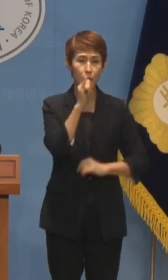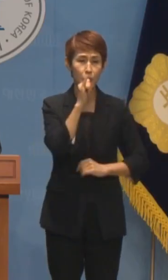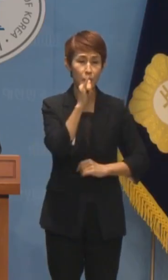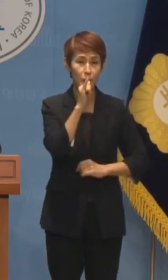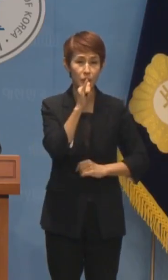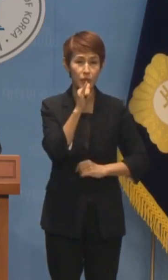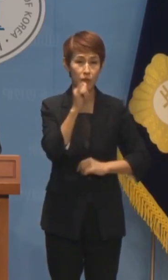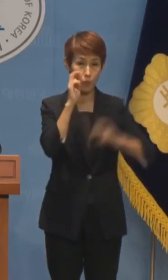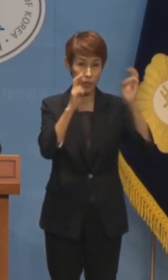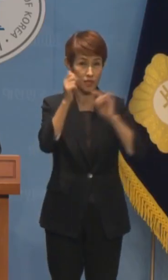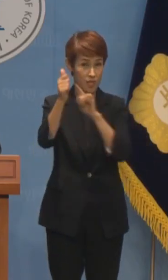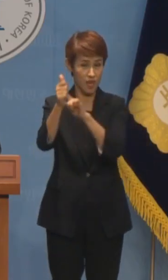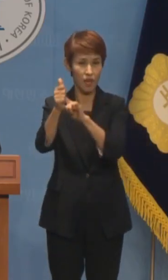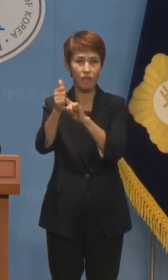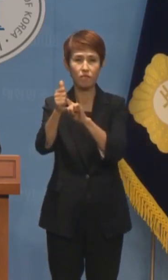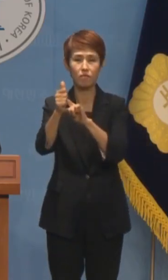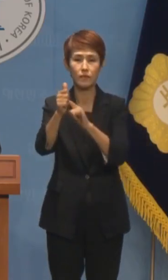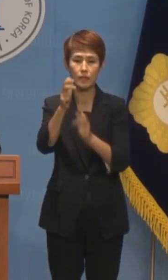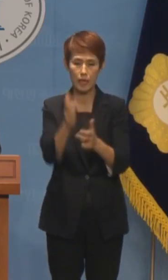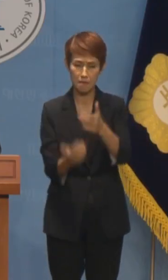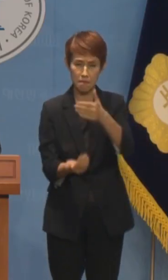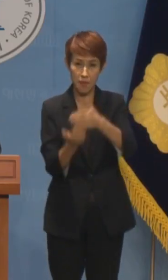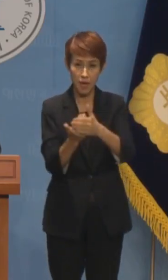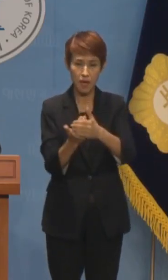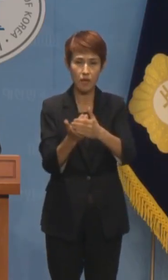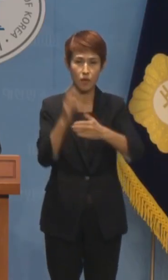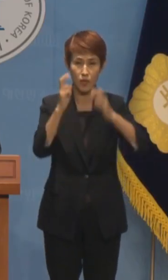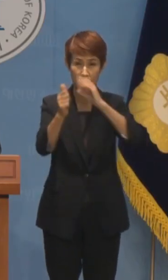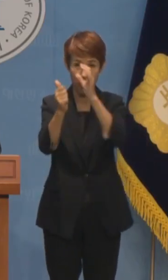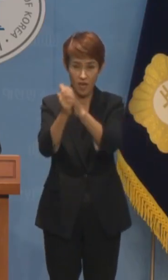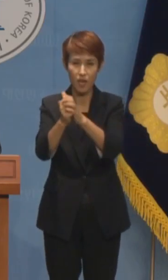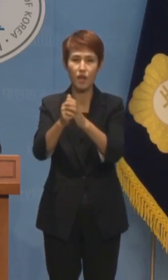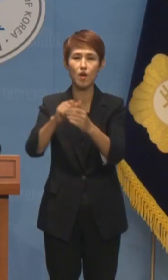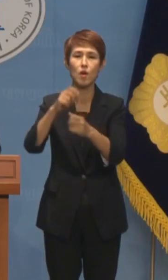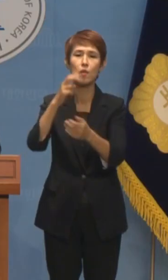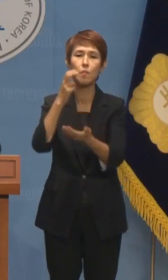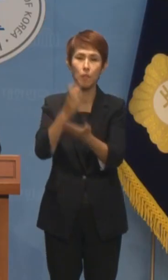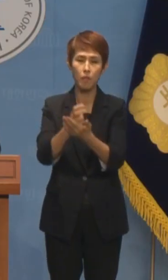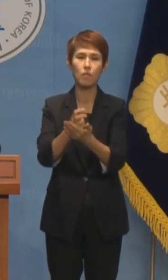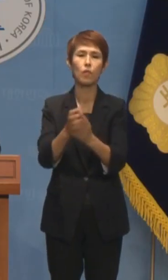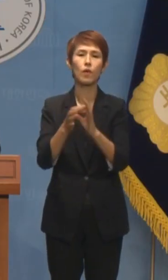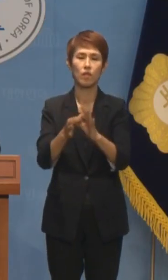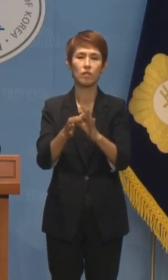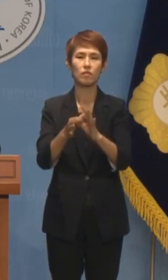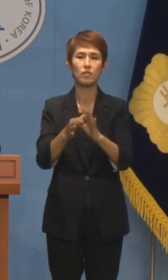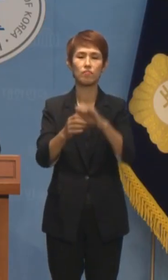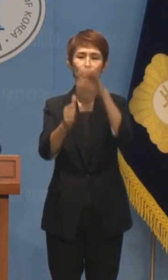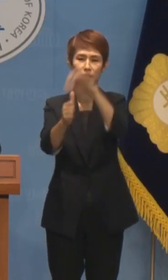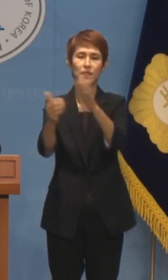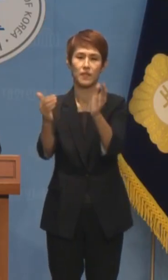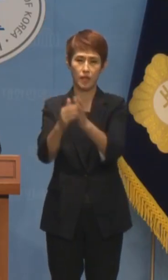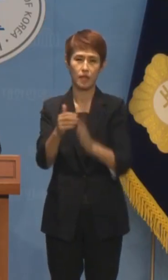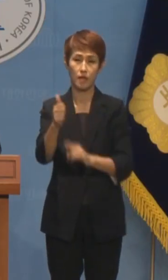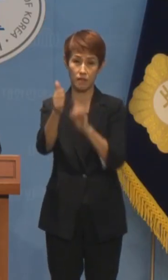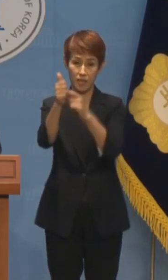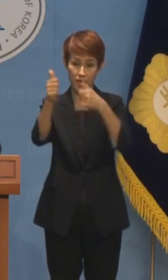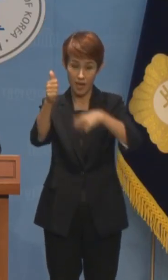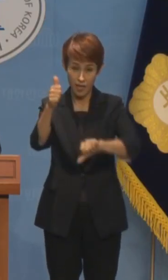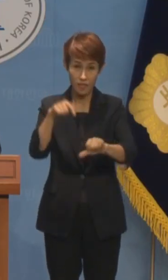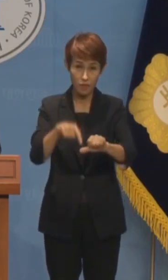대표가 중대재해처벌법 위반 등 혐의로 구속 기소되었습니다. 대표 아들 박